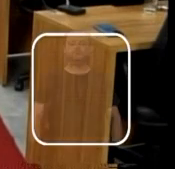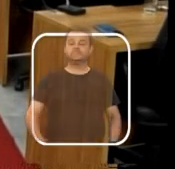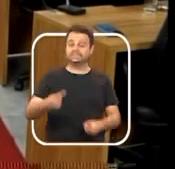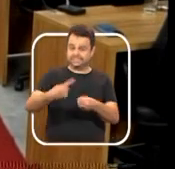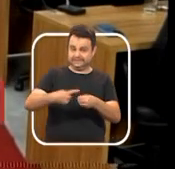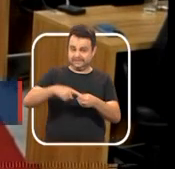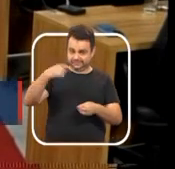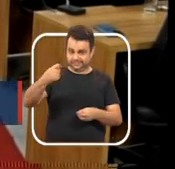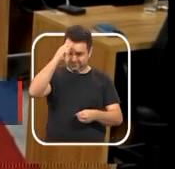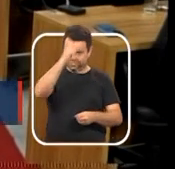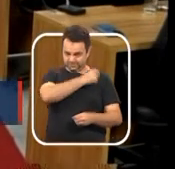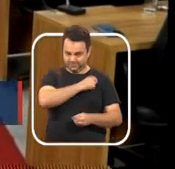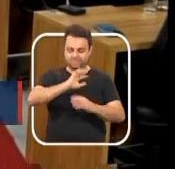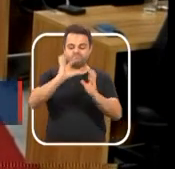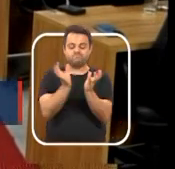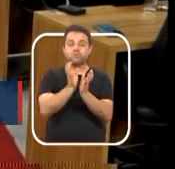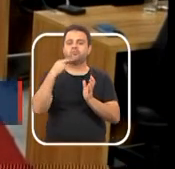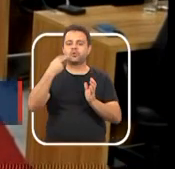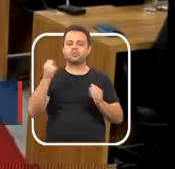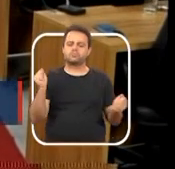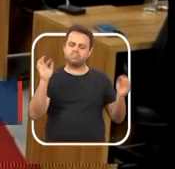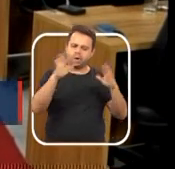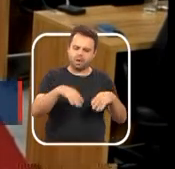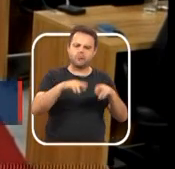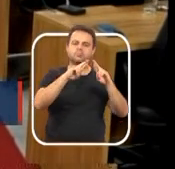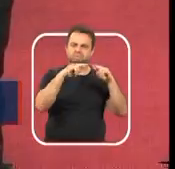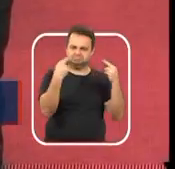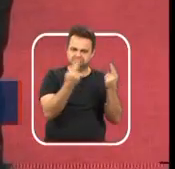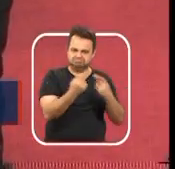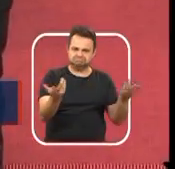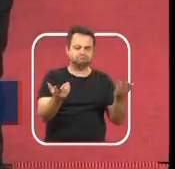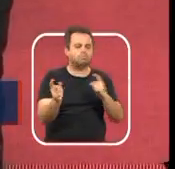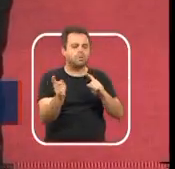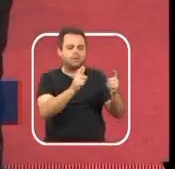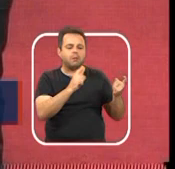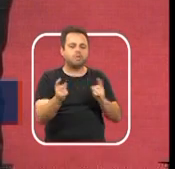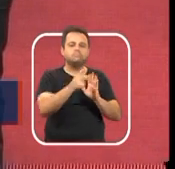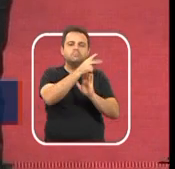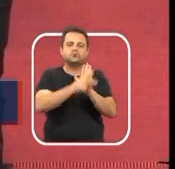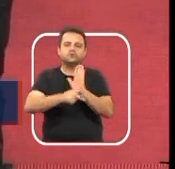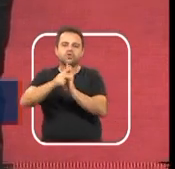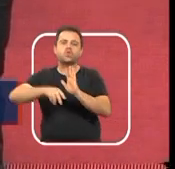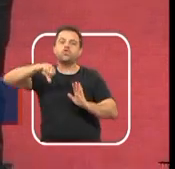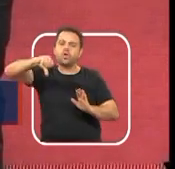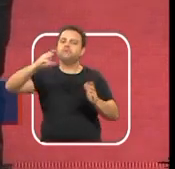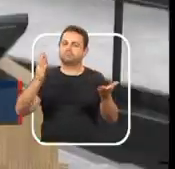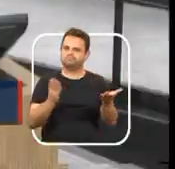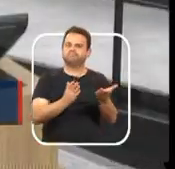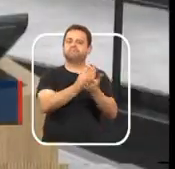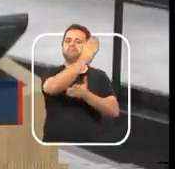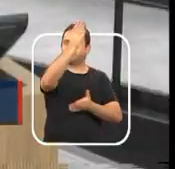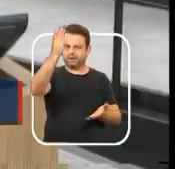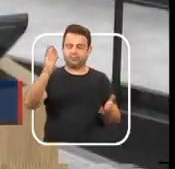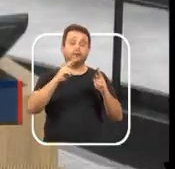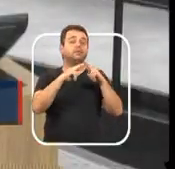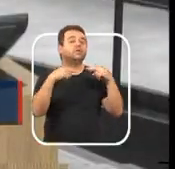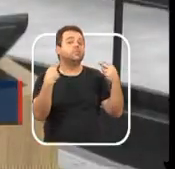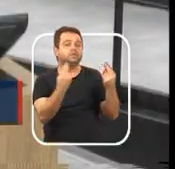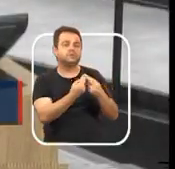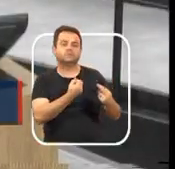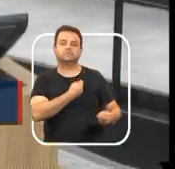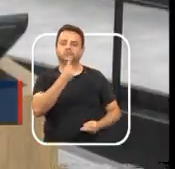Os vereadores de Rio Preto aprovaram os 9 projetos que estavam na pauta da 19ª sessão ordinária